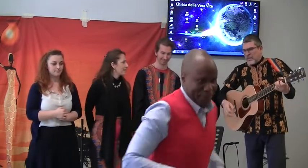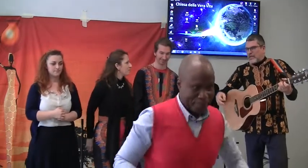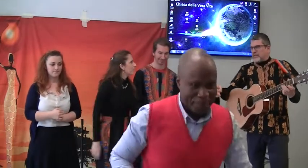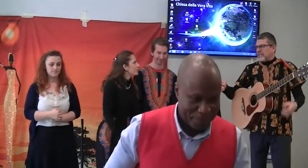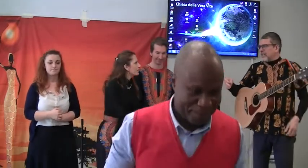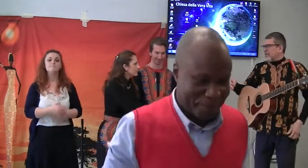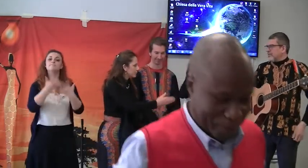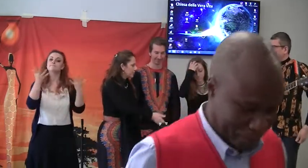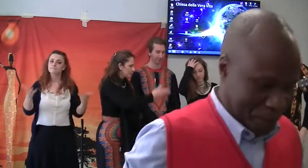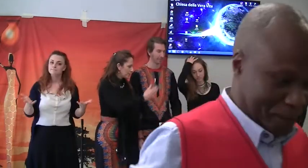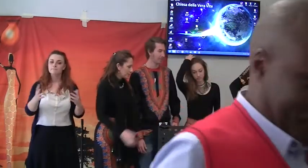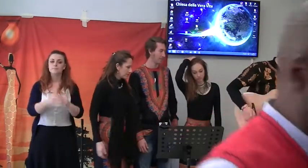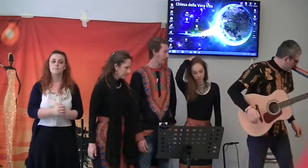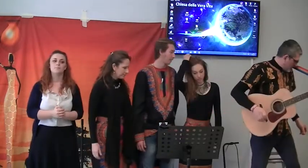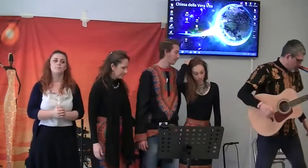done. E quindi